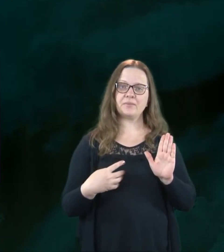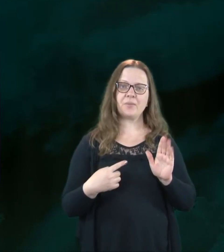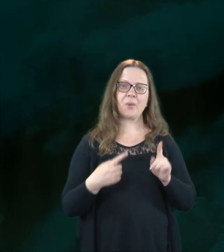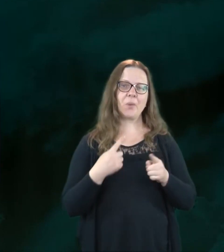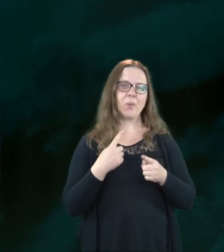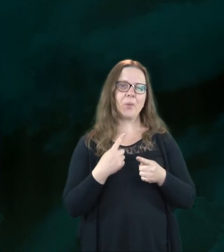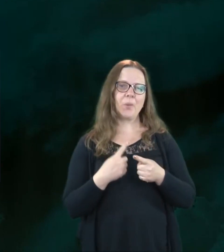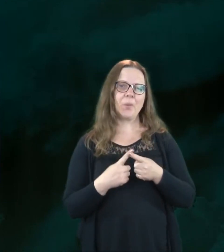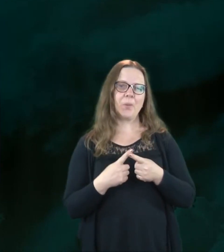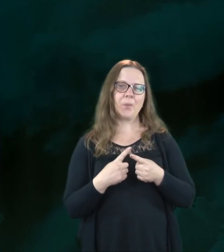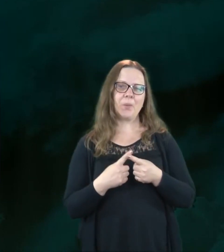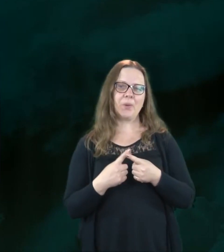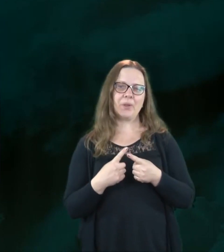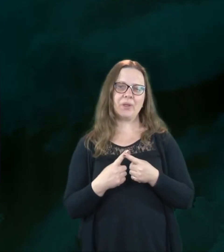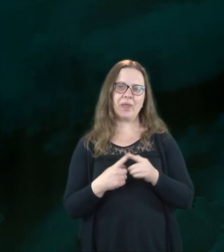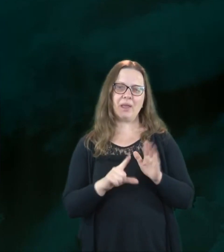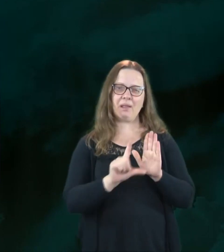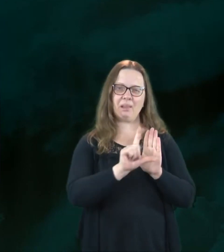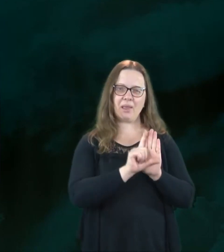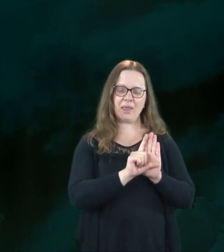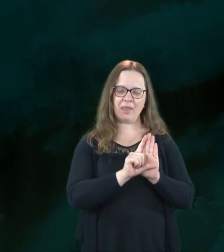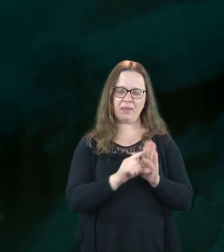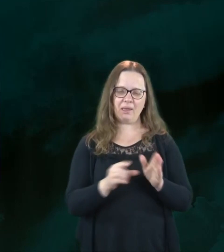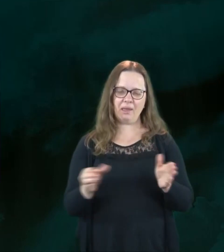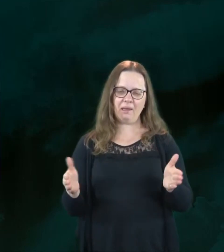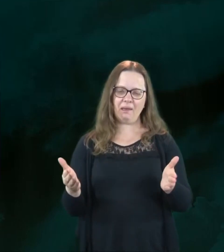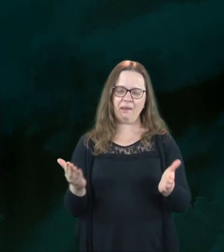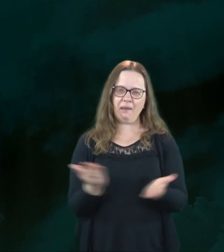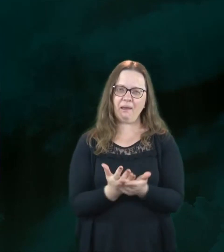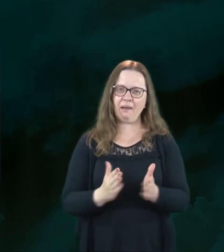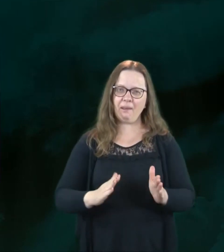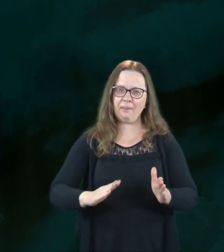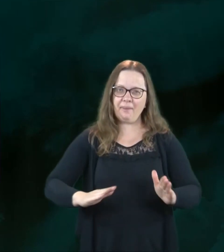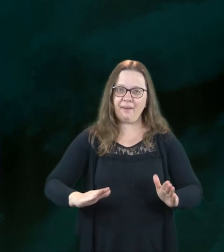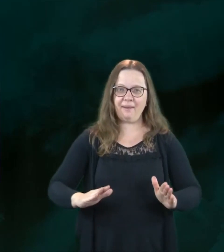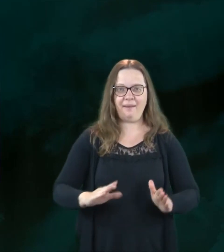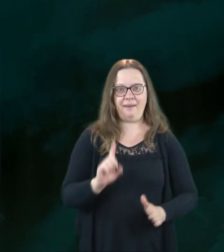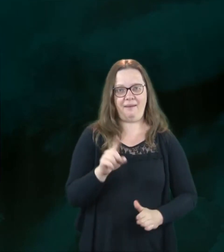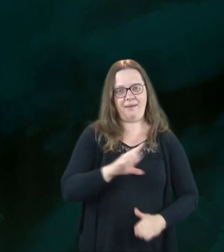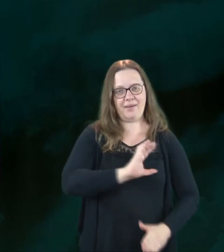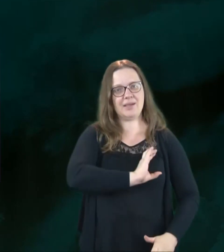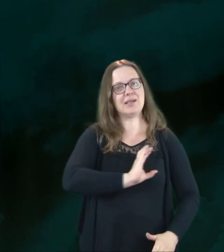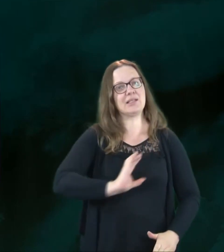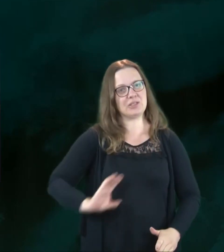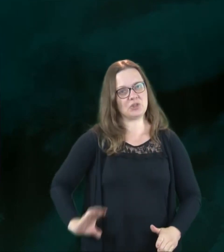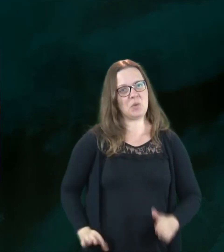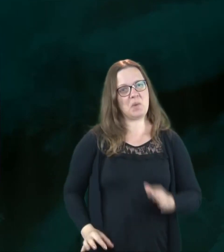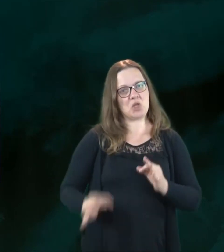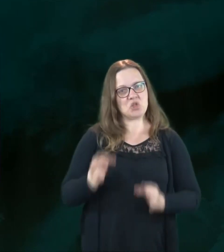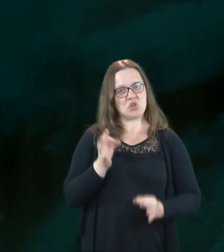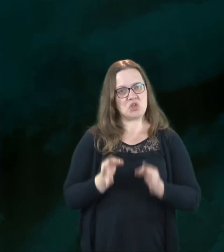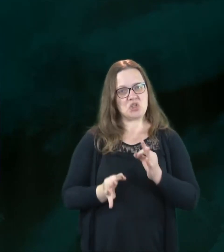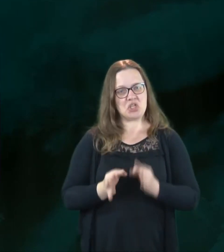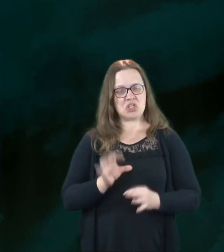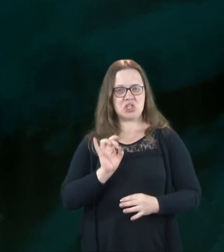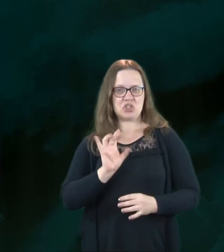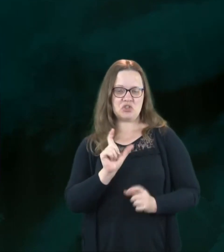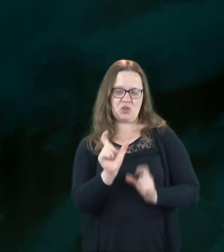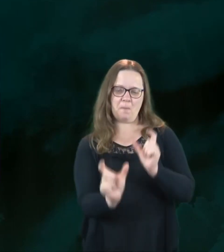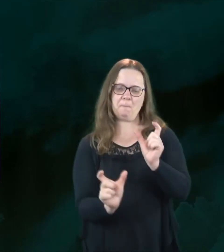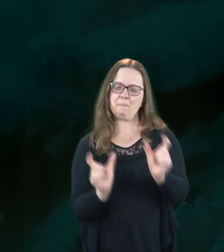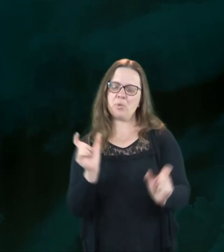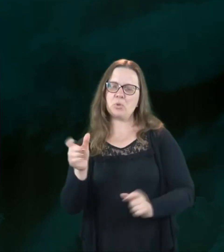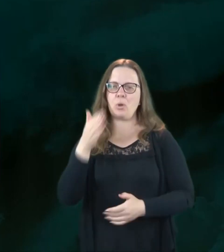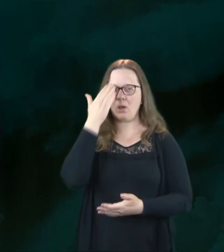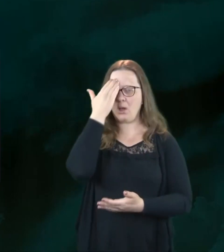Porque o fim da lei é Cristo, para a justiça de todo aquele que crê. É simples, irmãos. Você